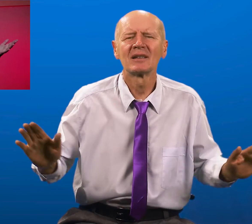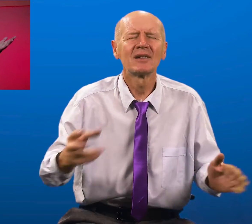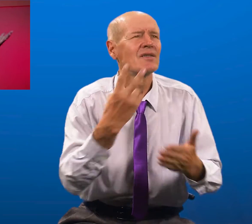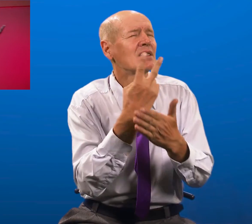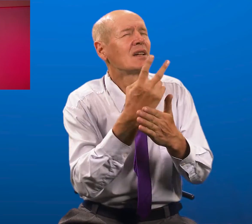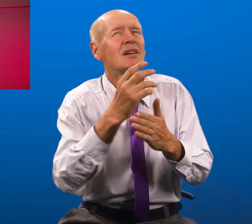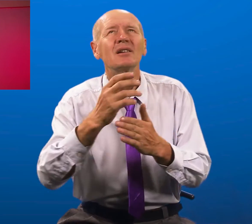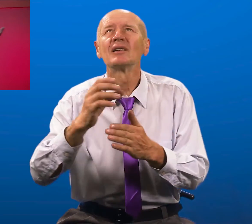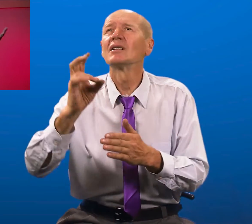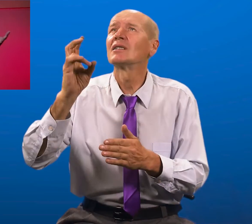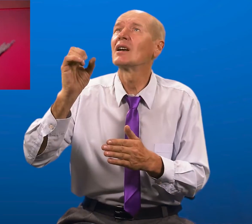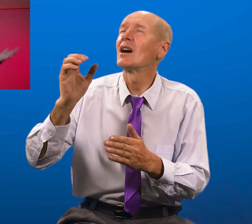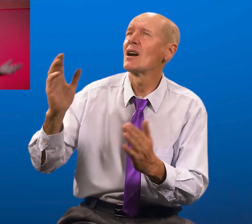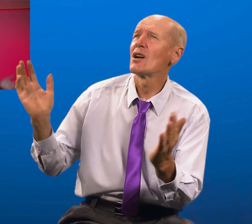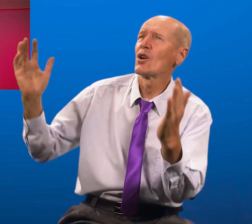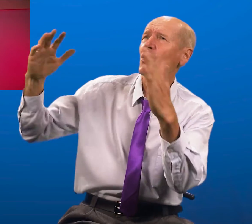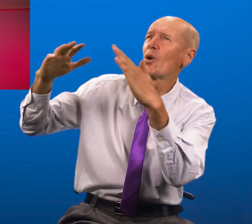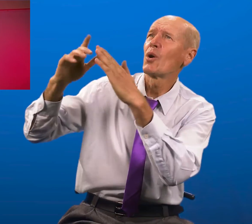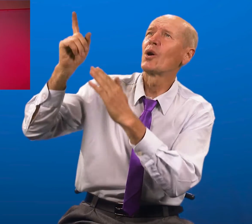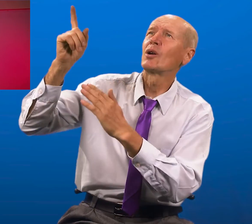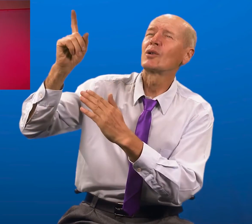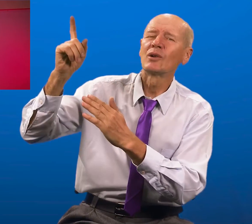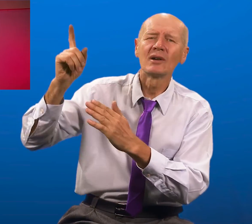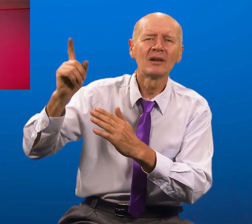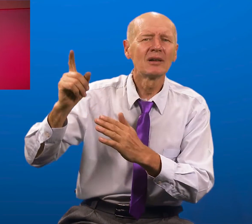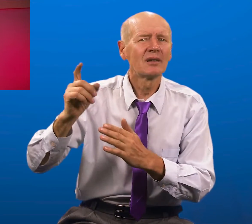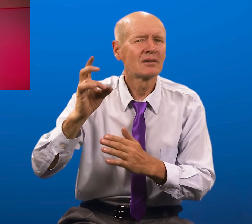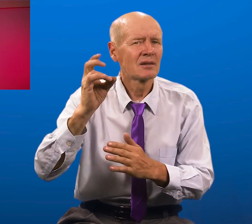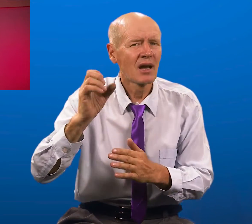остановись, взгляни на гору, на